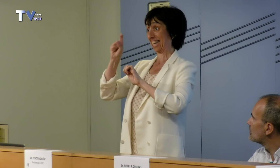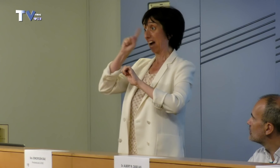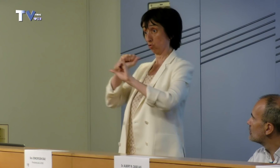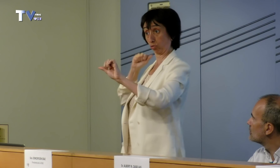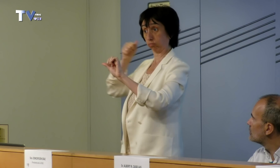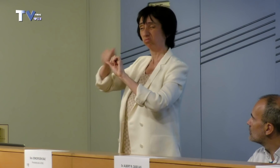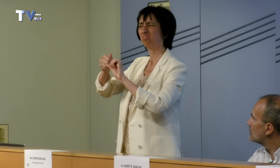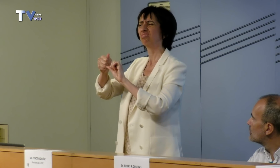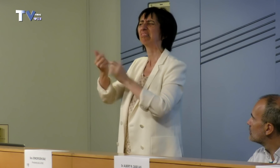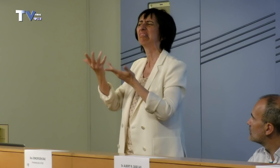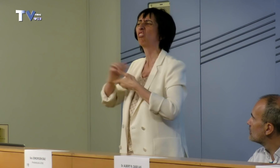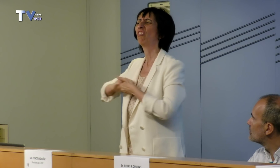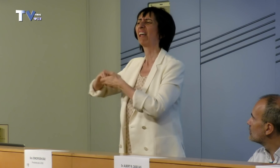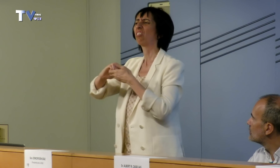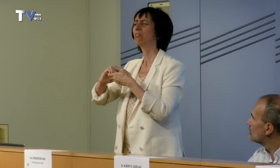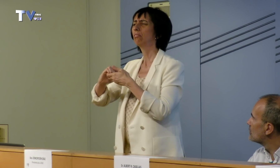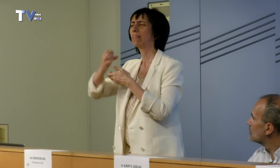la confederació estatal ha pogut